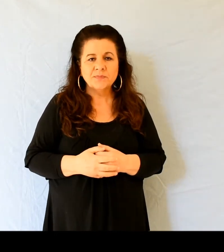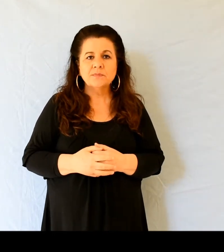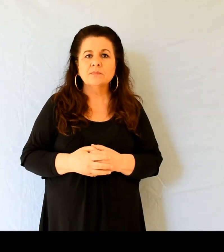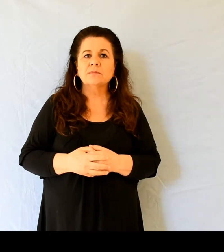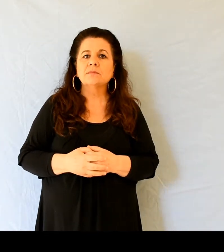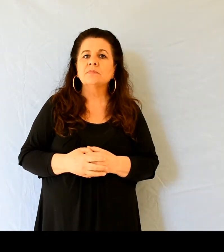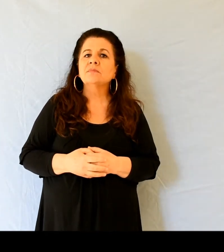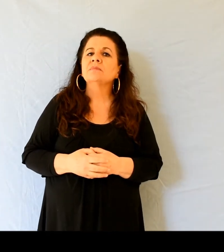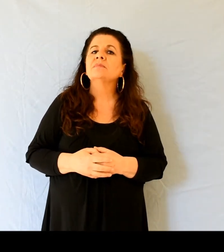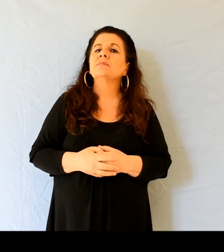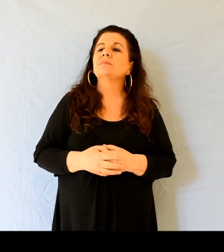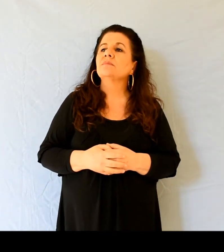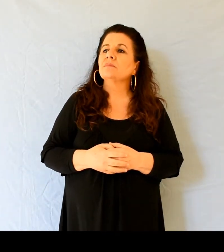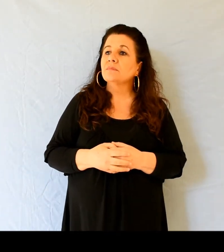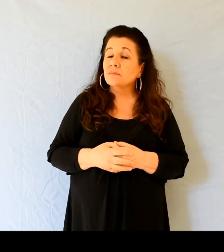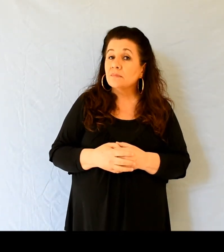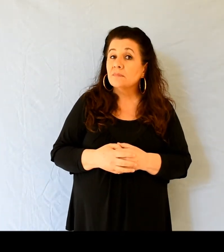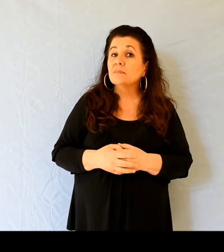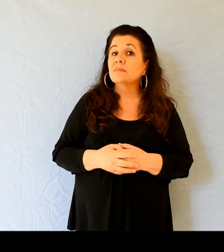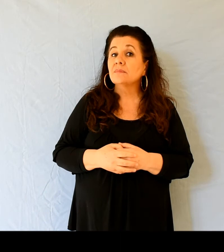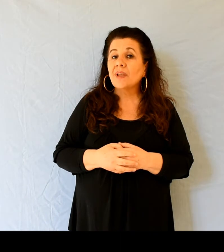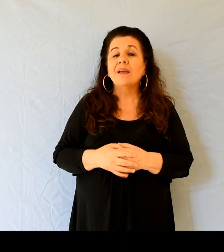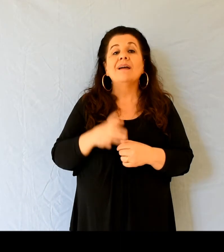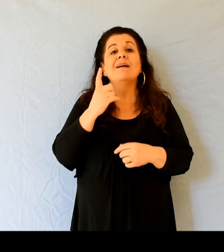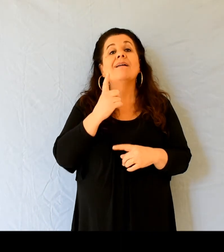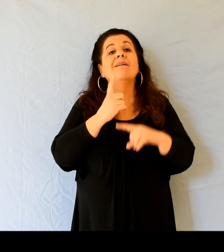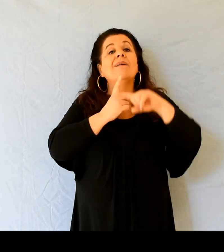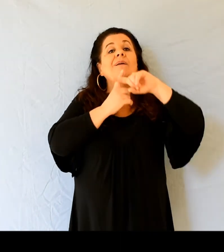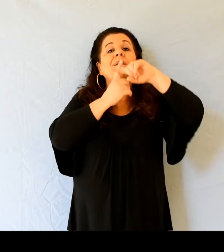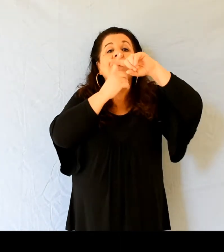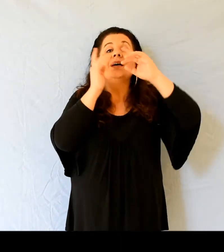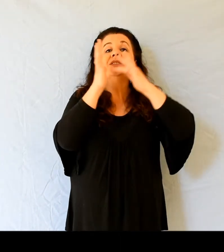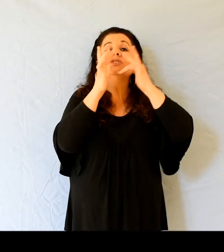Même ceux qui étaient crucifiés avec lui l'insultaient.